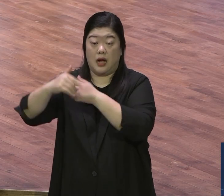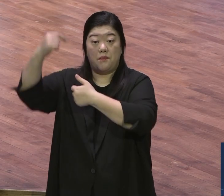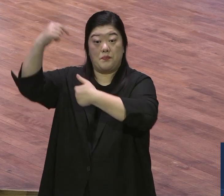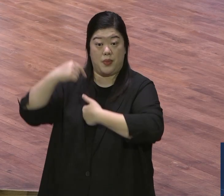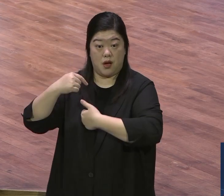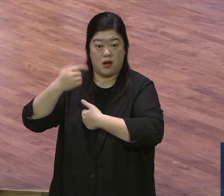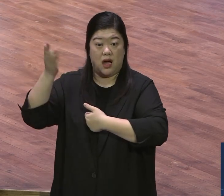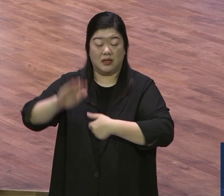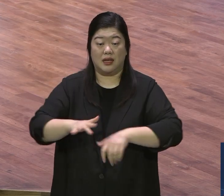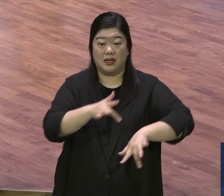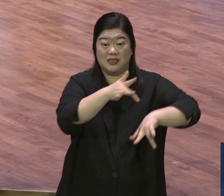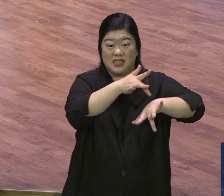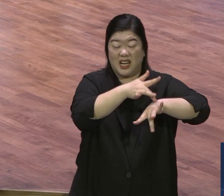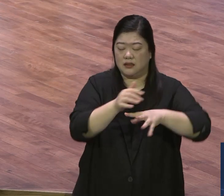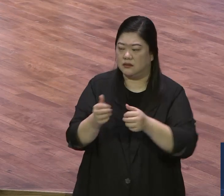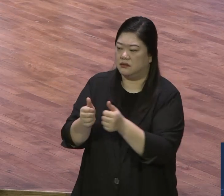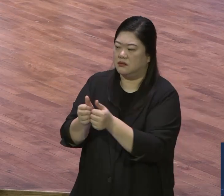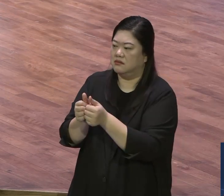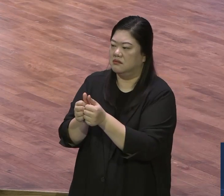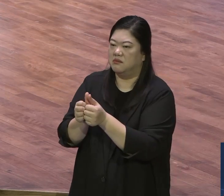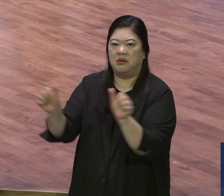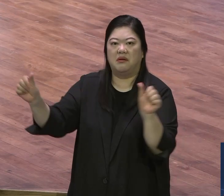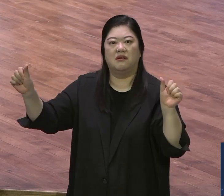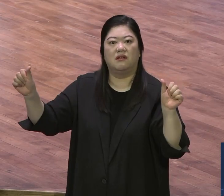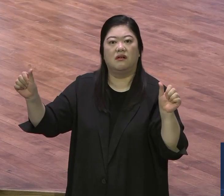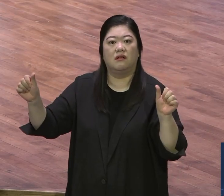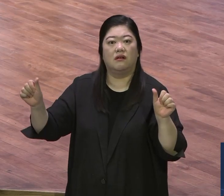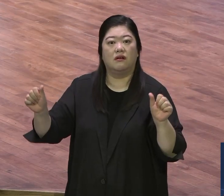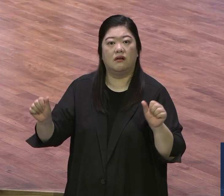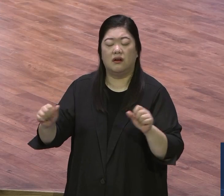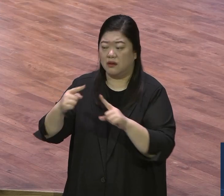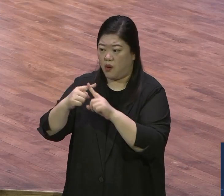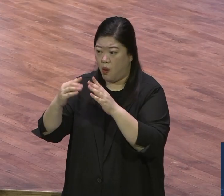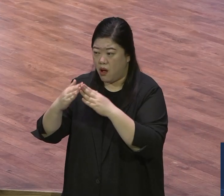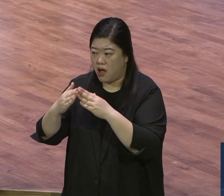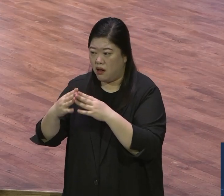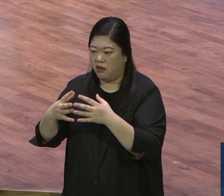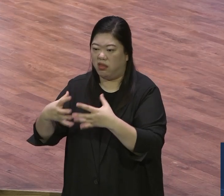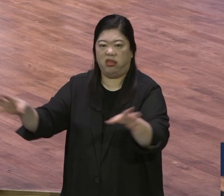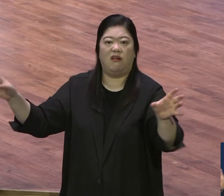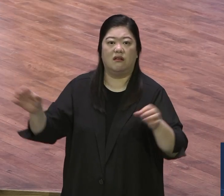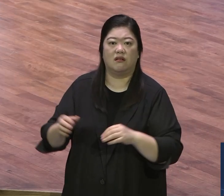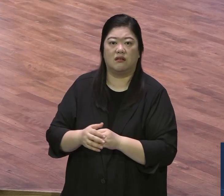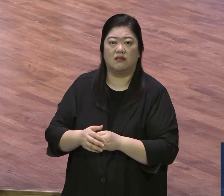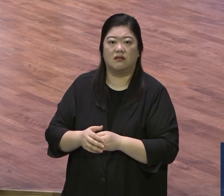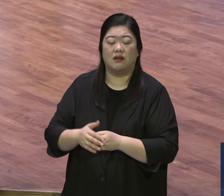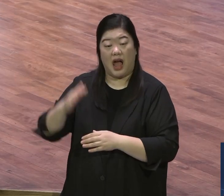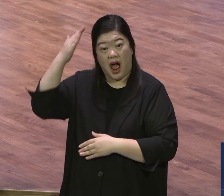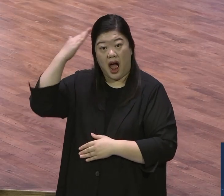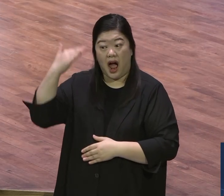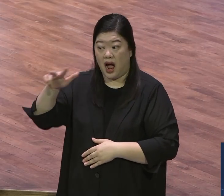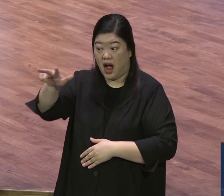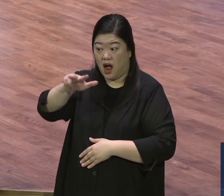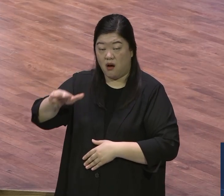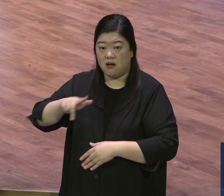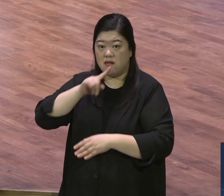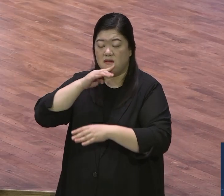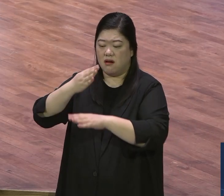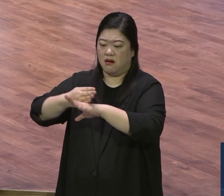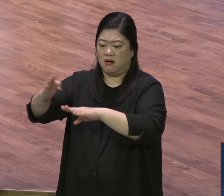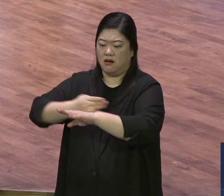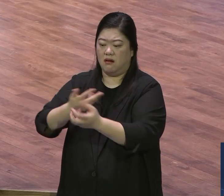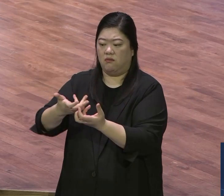가정도 개박살내버려 교회도 개박살내버려 남북도 갈라가 찢어버려 하나 못되게 하고